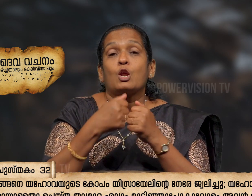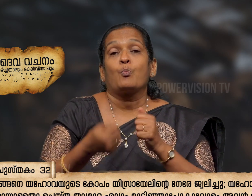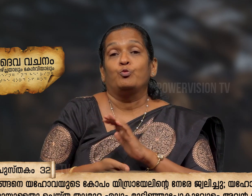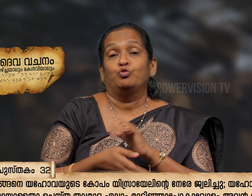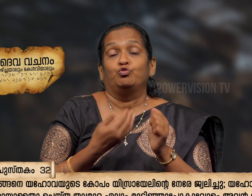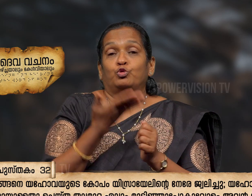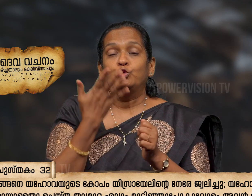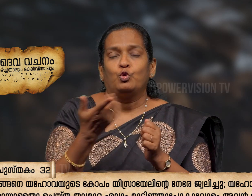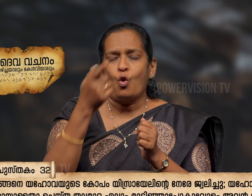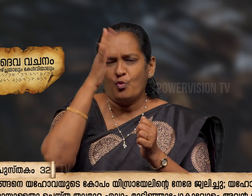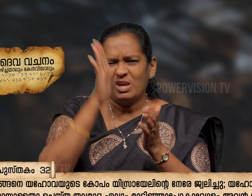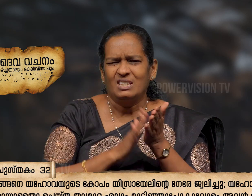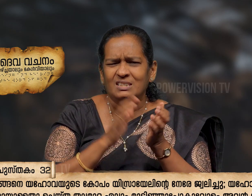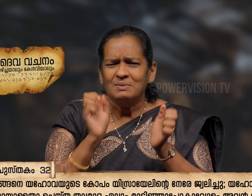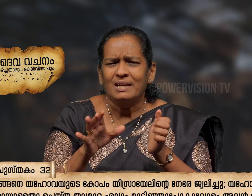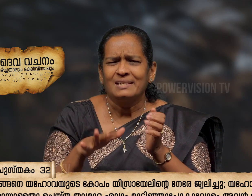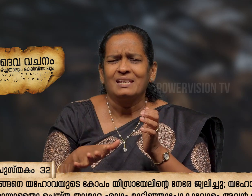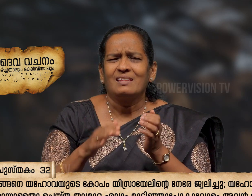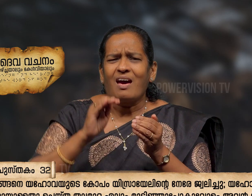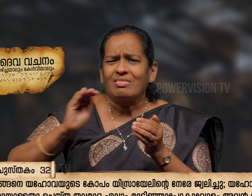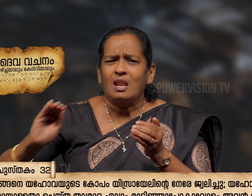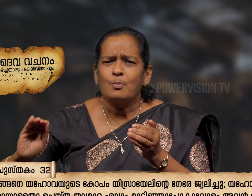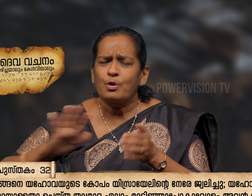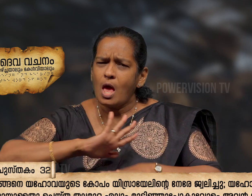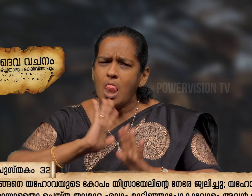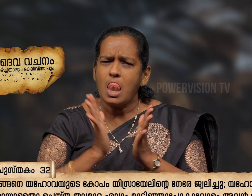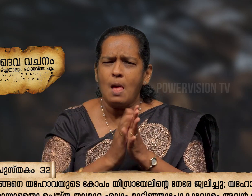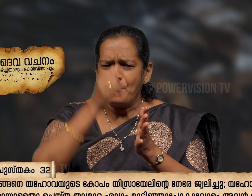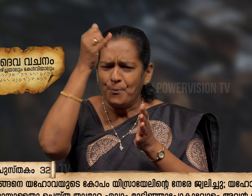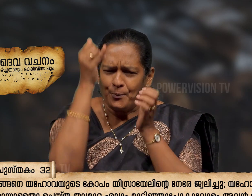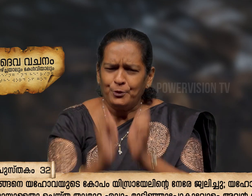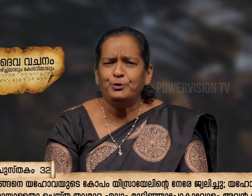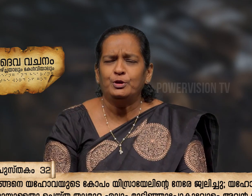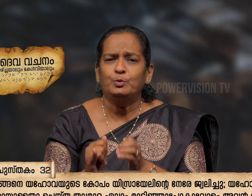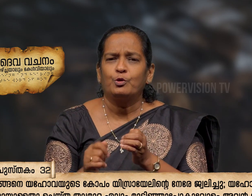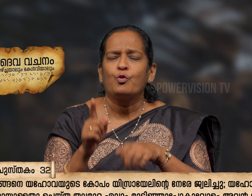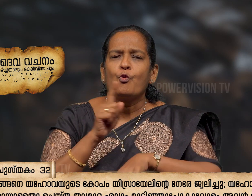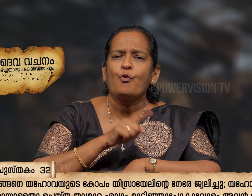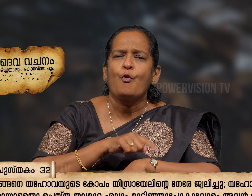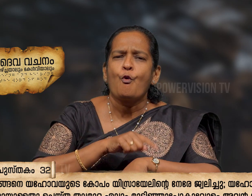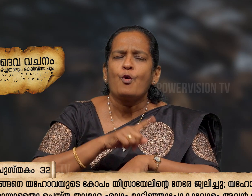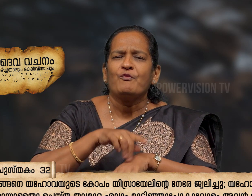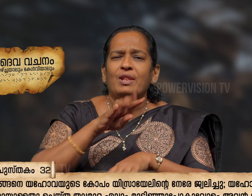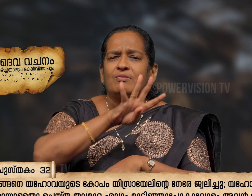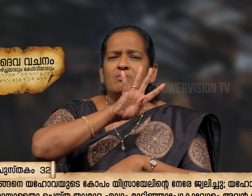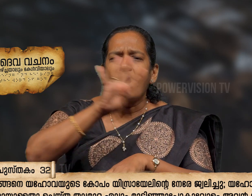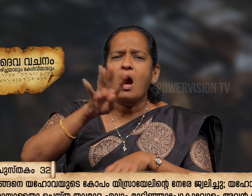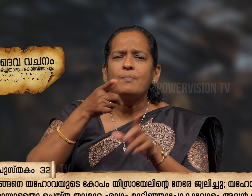യഹോവയ്ക്ക് അനിഷ്ടമായുള്ളത് ചെയ്ത തലമുറ എല്ലാം മുടിഞ്ഞു പോകുവോളം അവൻ 40 സംവത്സരം